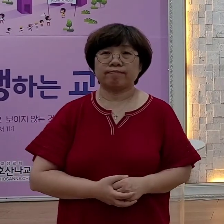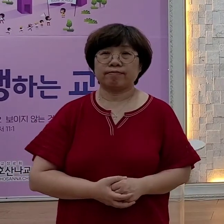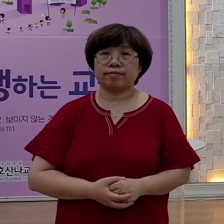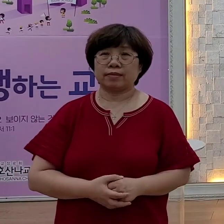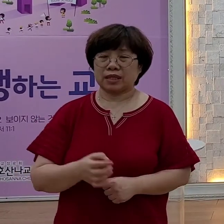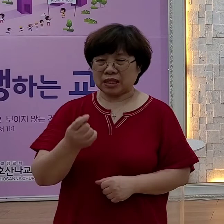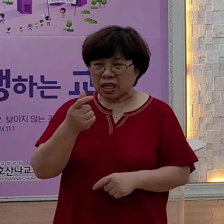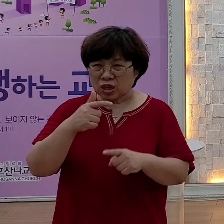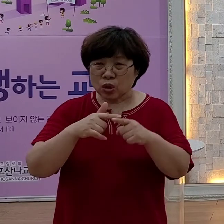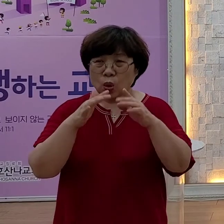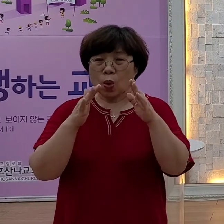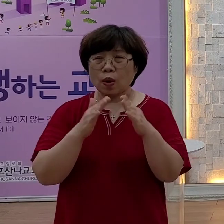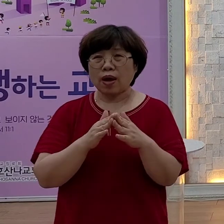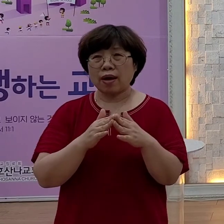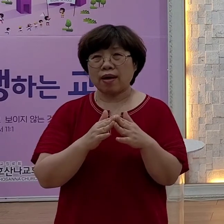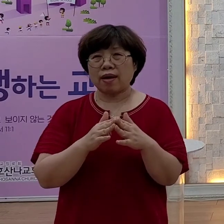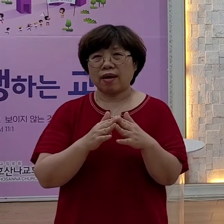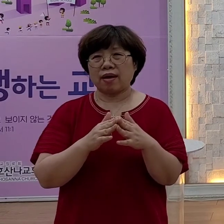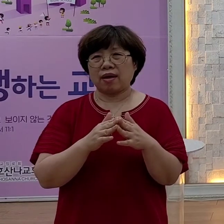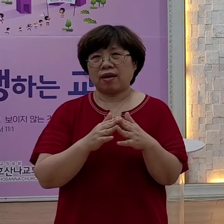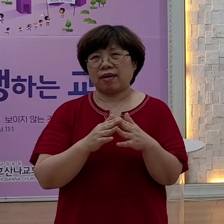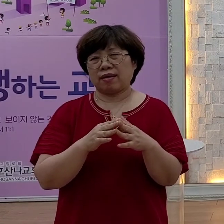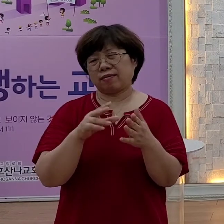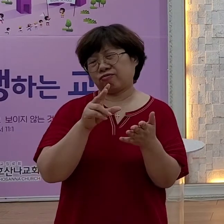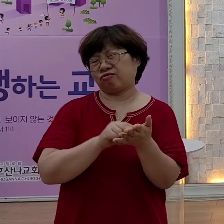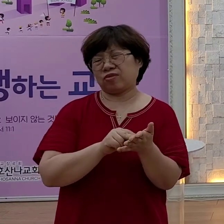이 작은 교회의 참 큰 단점이에요.